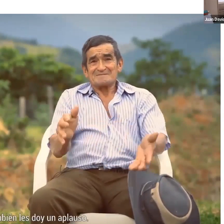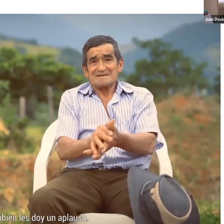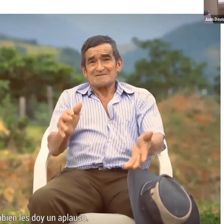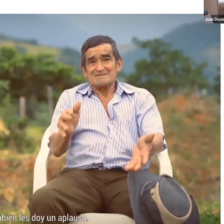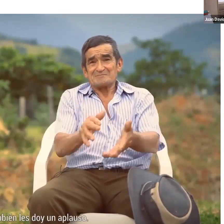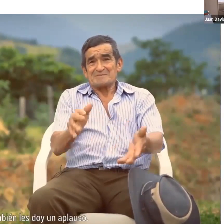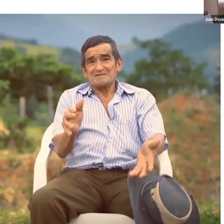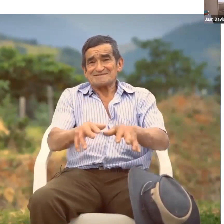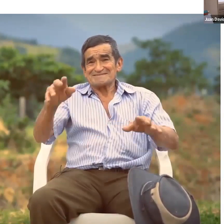les doy un aplauso